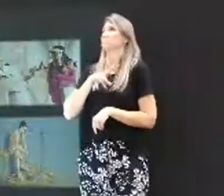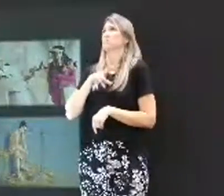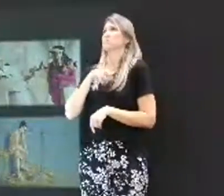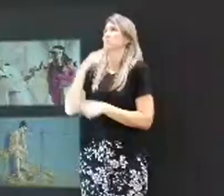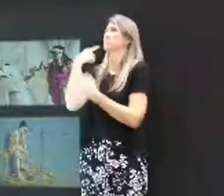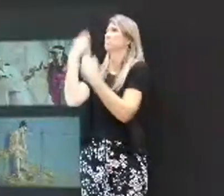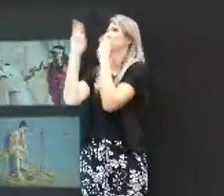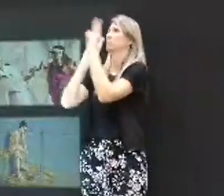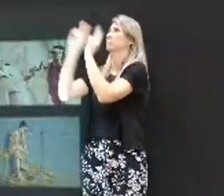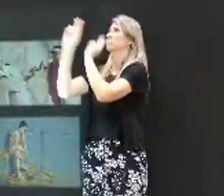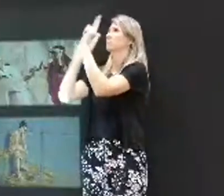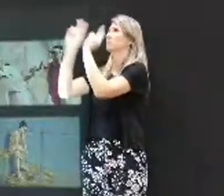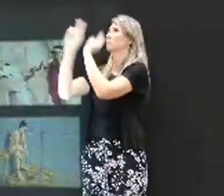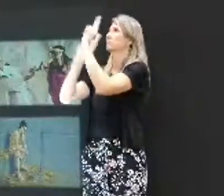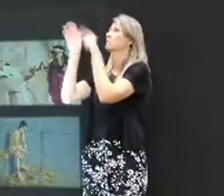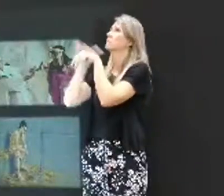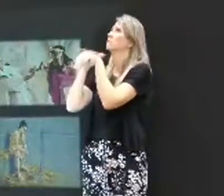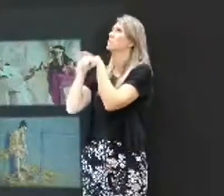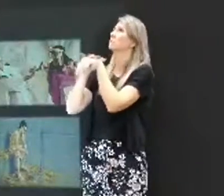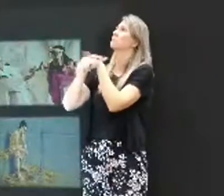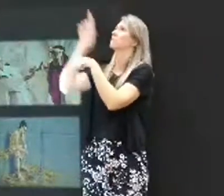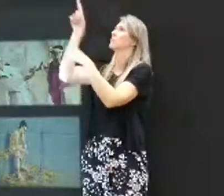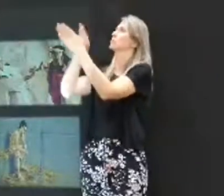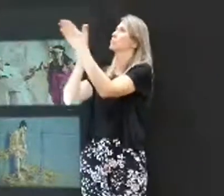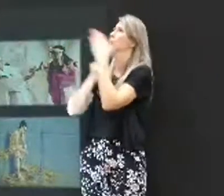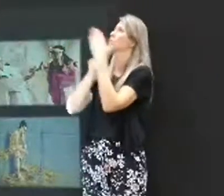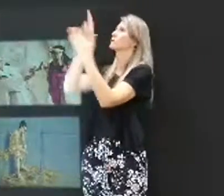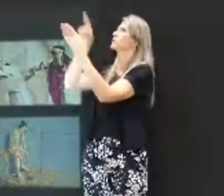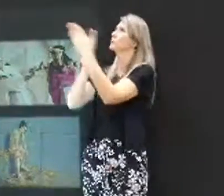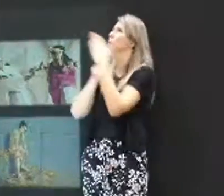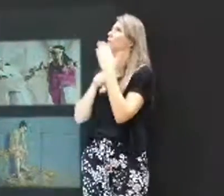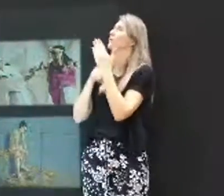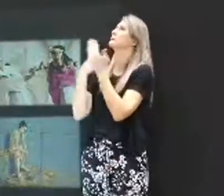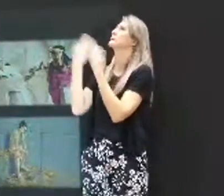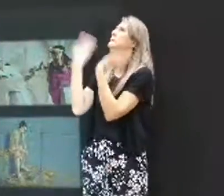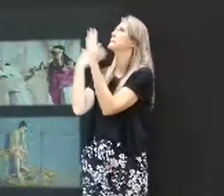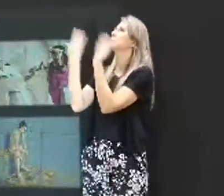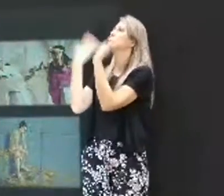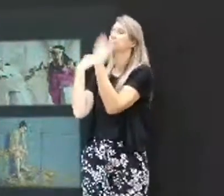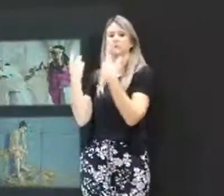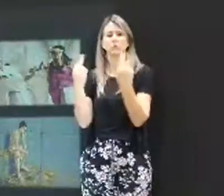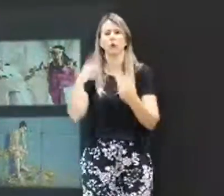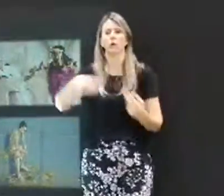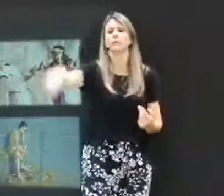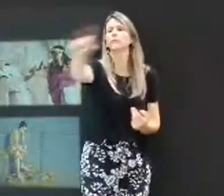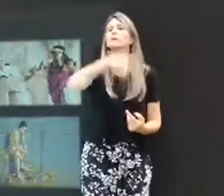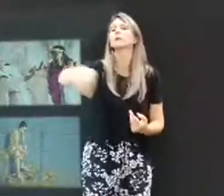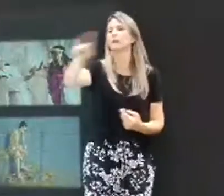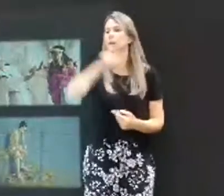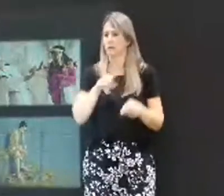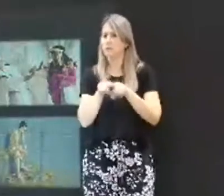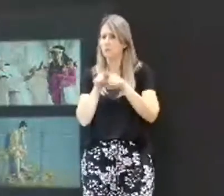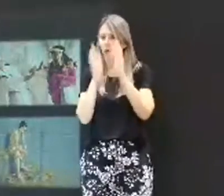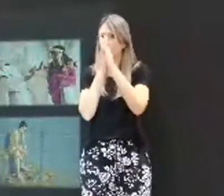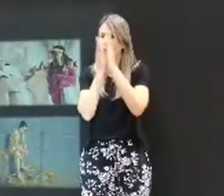sempre particular, né? Se relacionando com o Senhor. Senhor, me mostra, ele pedia continuamente. Vocês